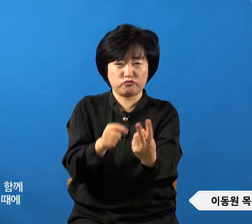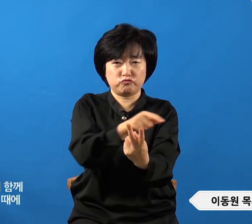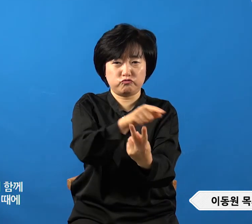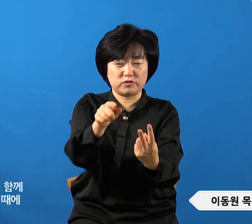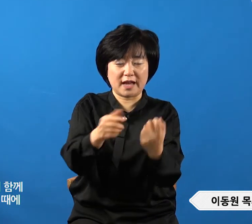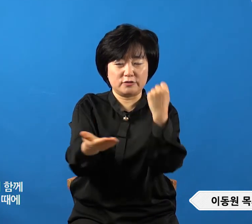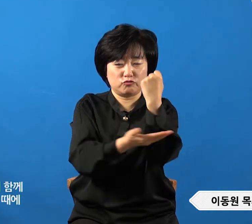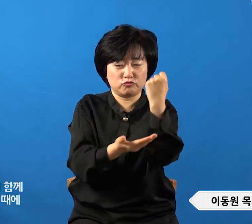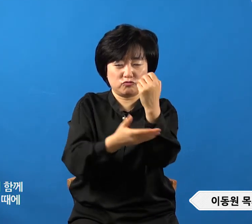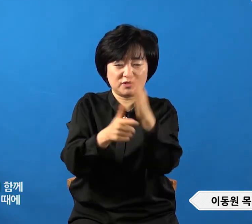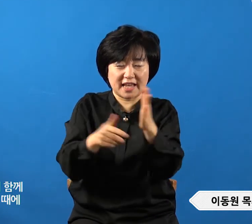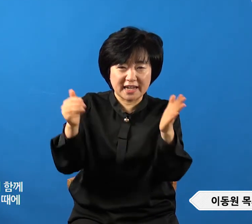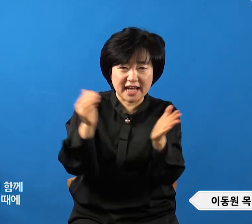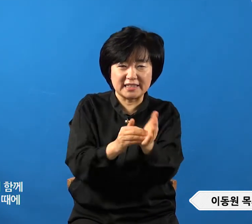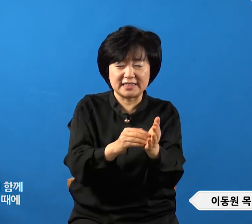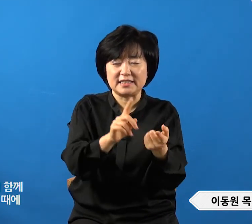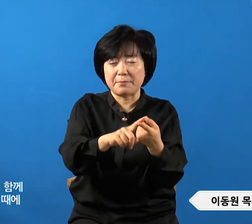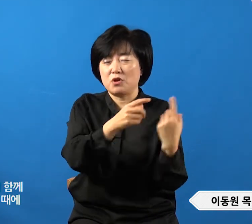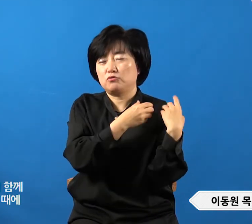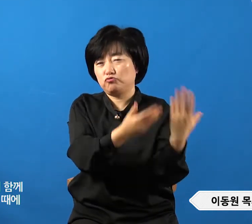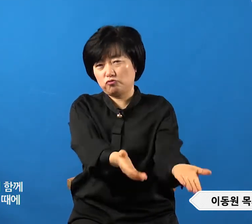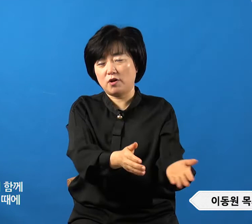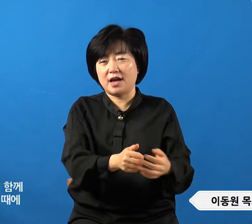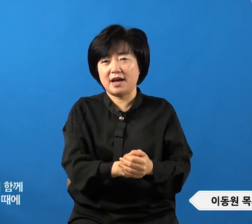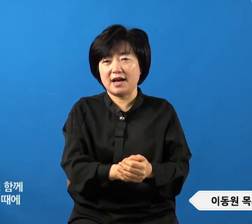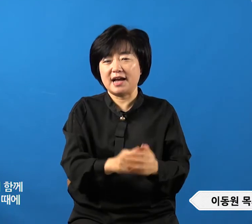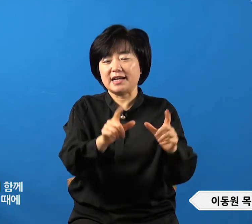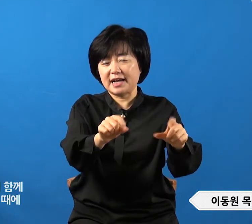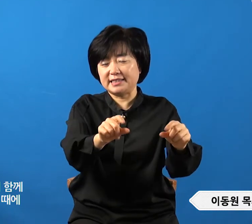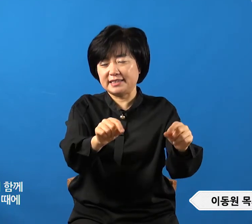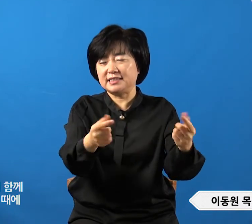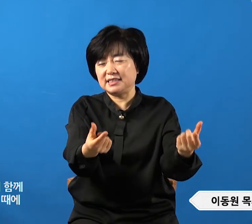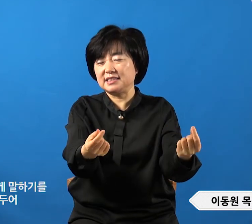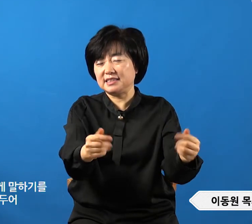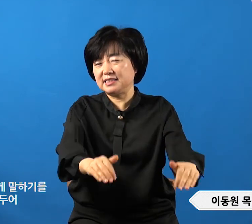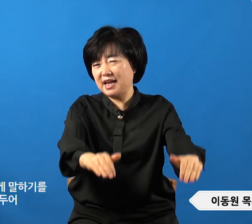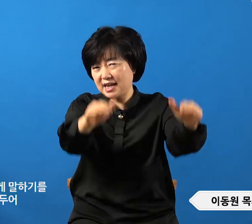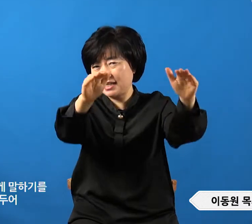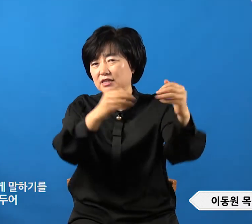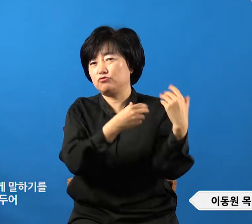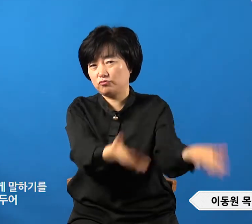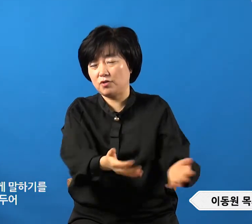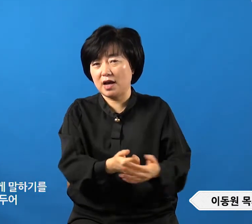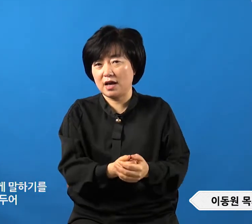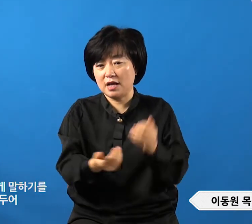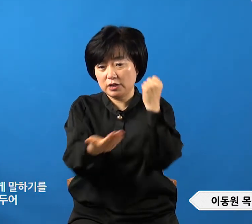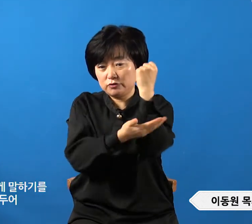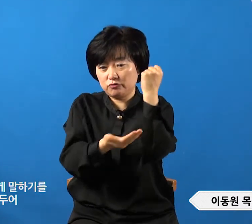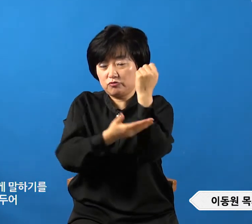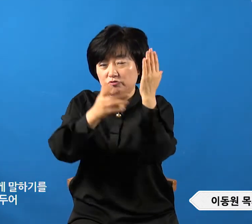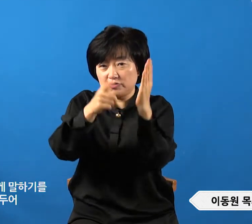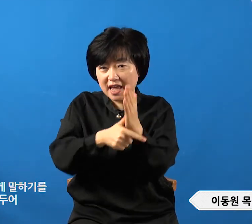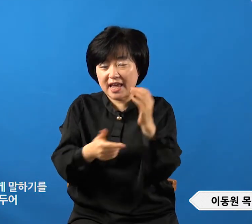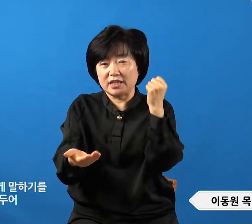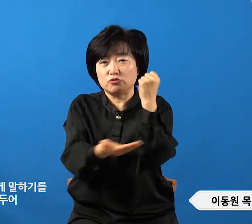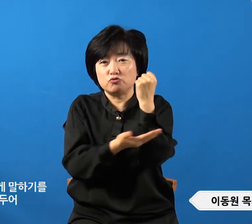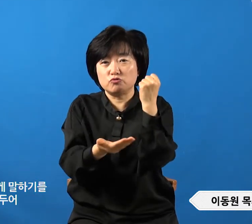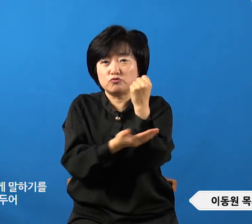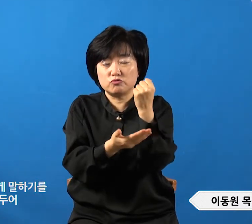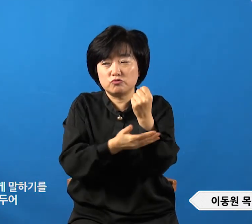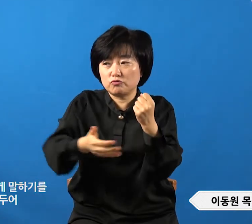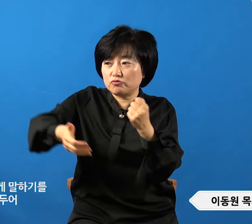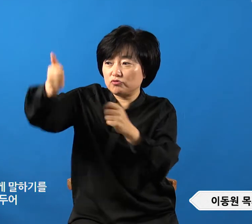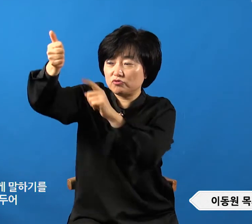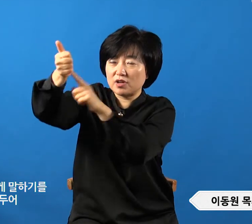다 추수 때까지 두어라. 함께 자라게 두라. 추수 때 내가 추수꾼들에게